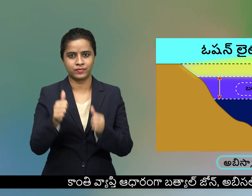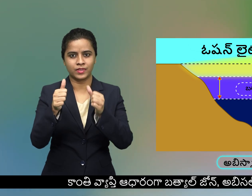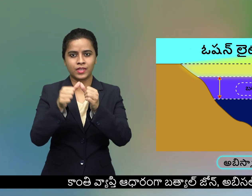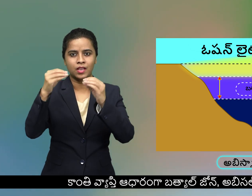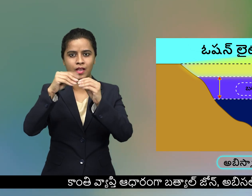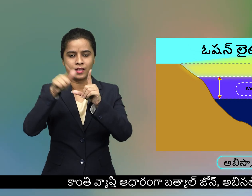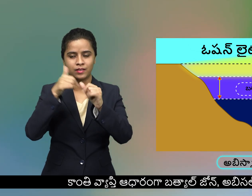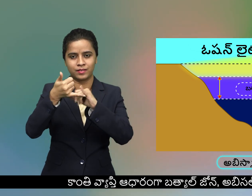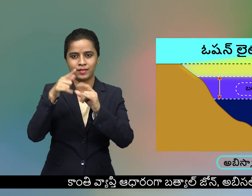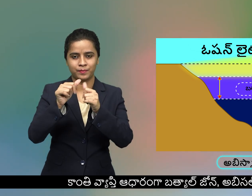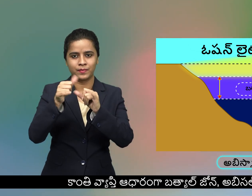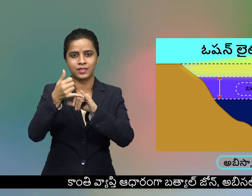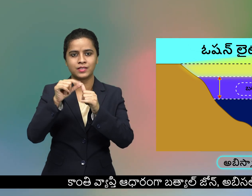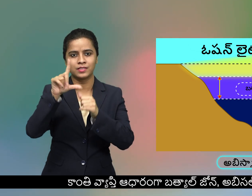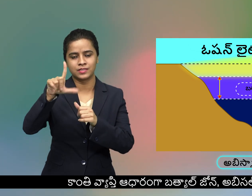అబిసల్ జోన్,